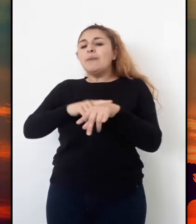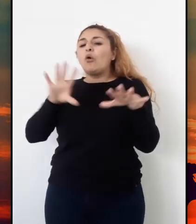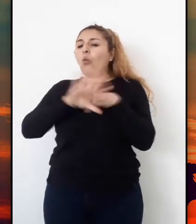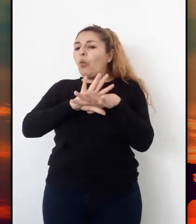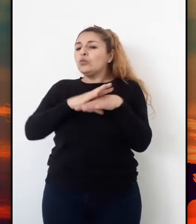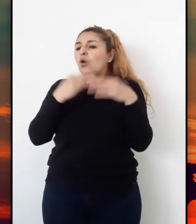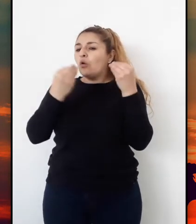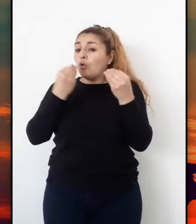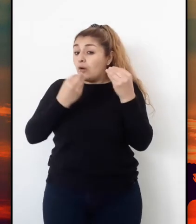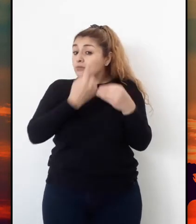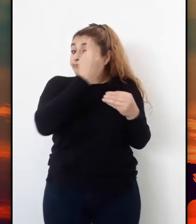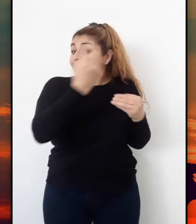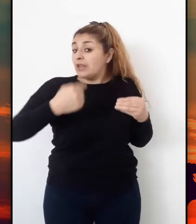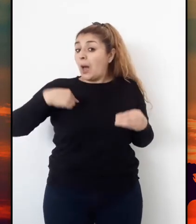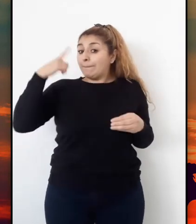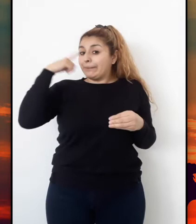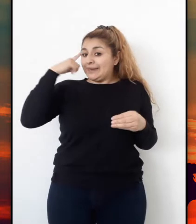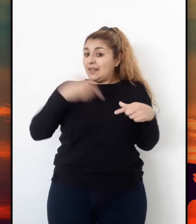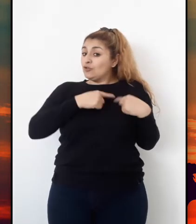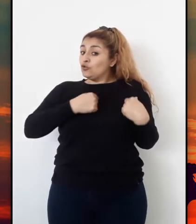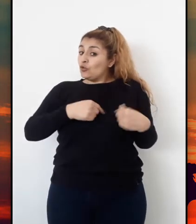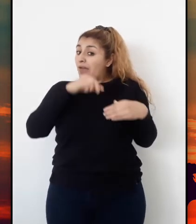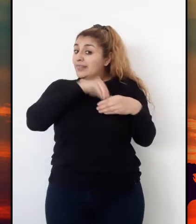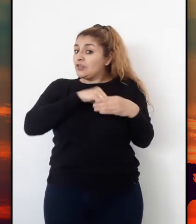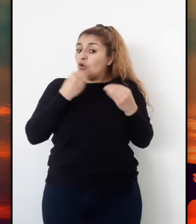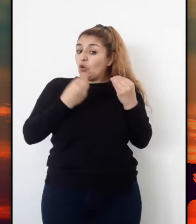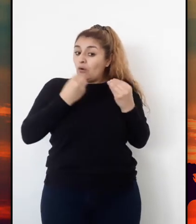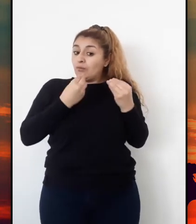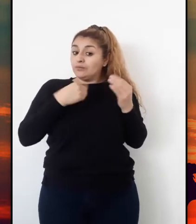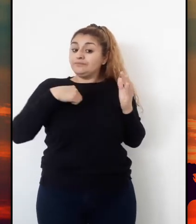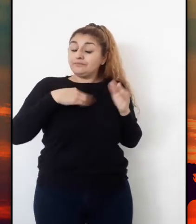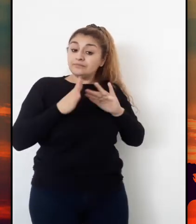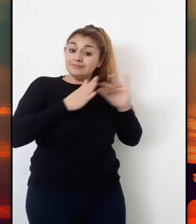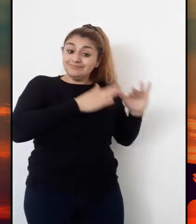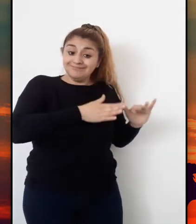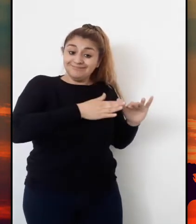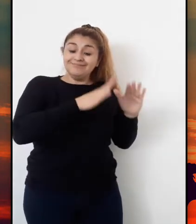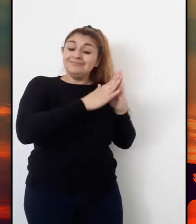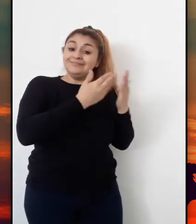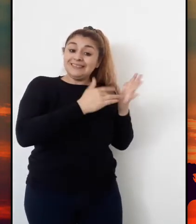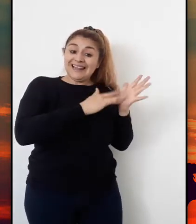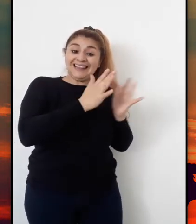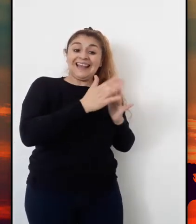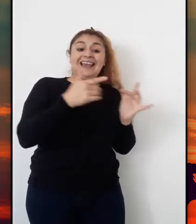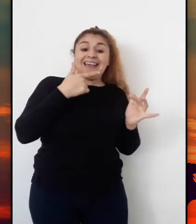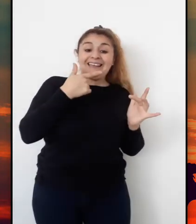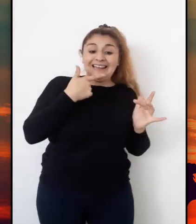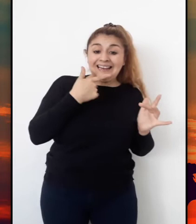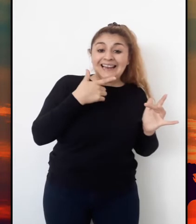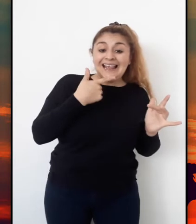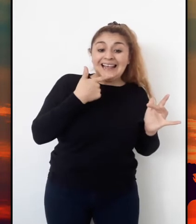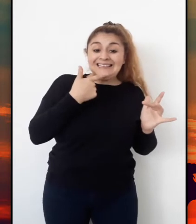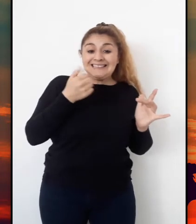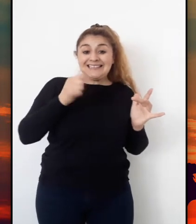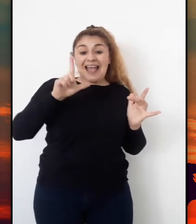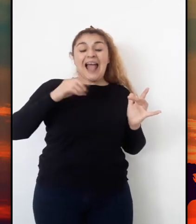Jehová es la porción de mi herencia y de mi copa. Tú sustentas mi